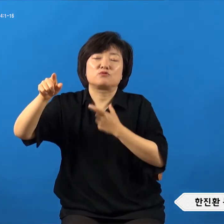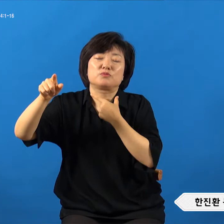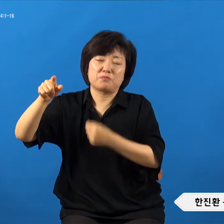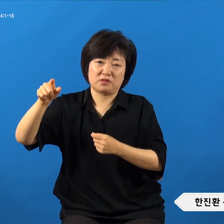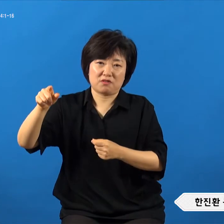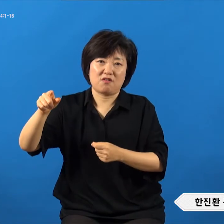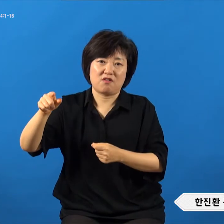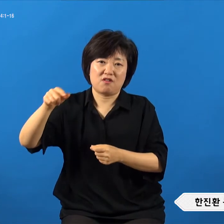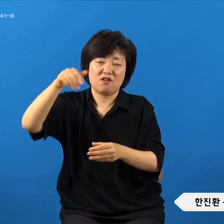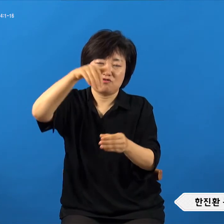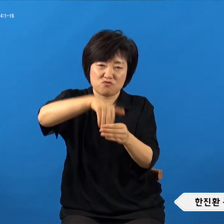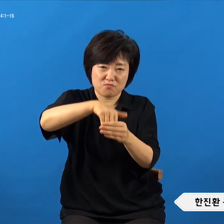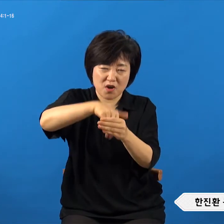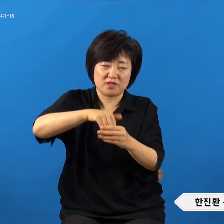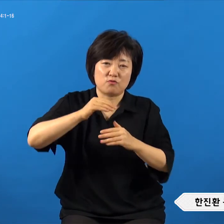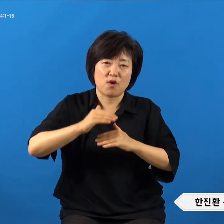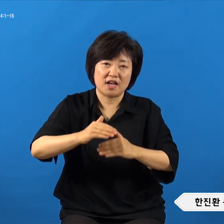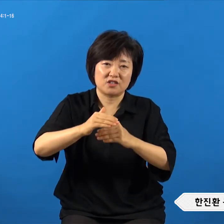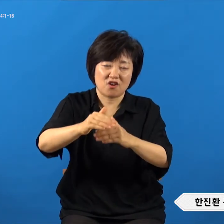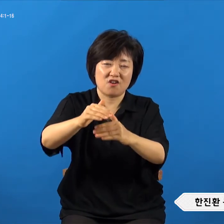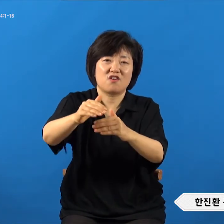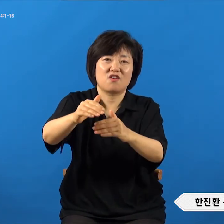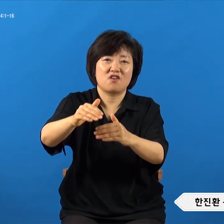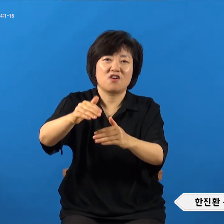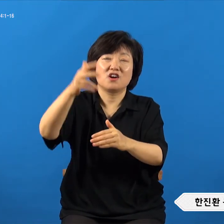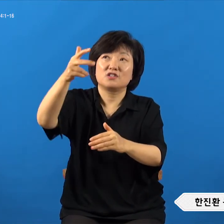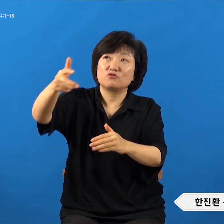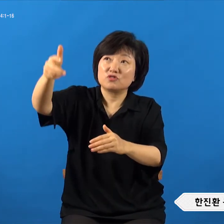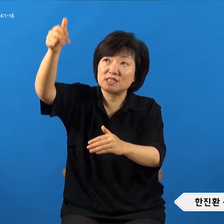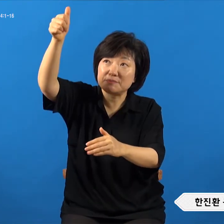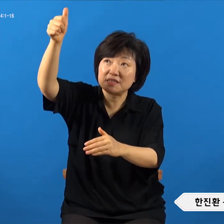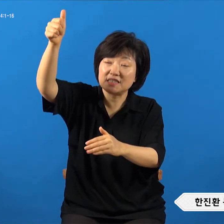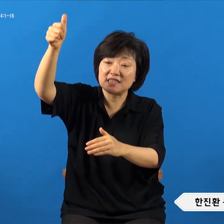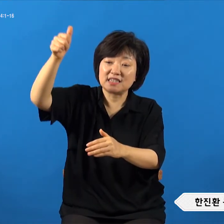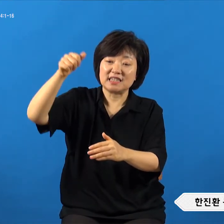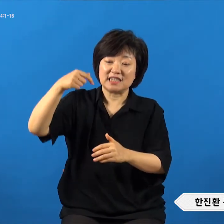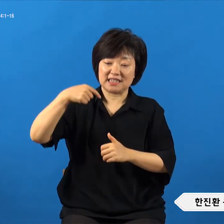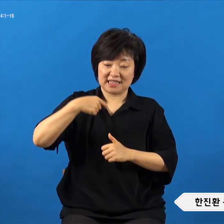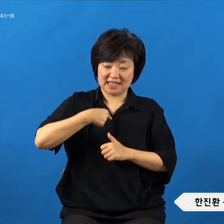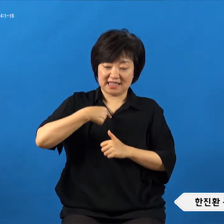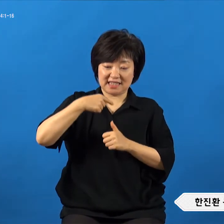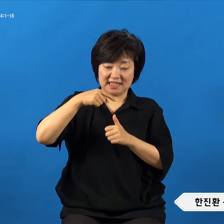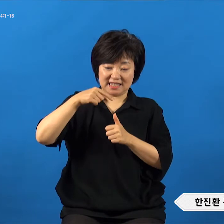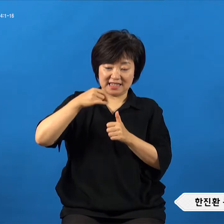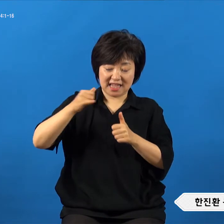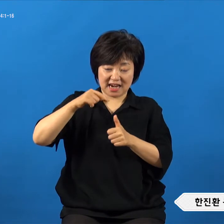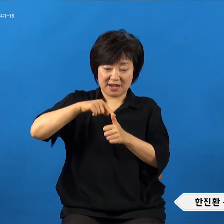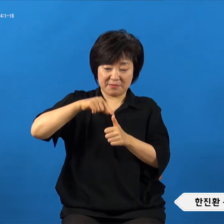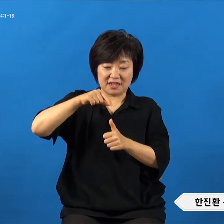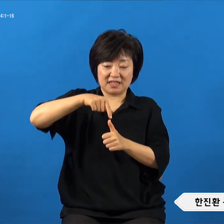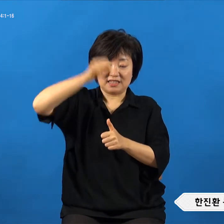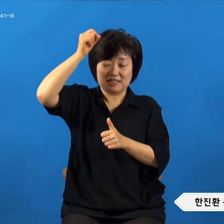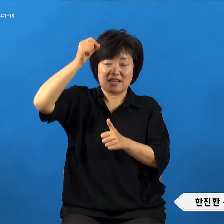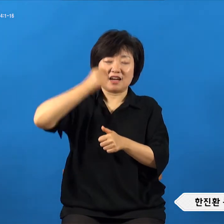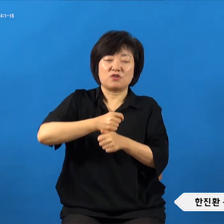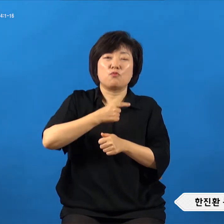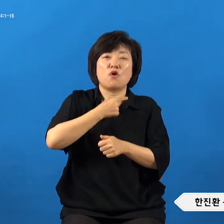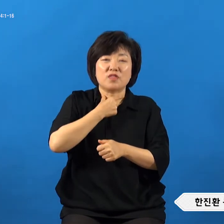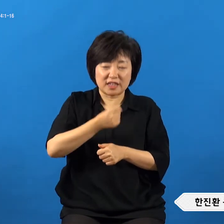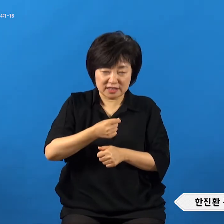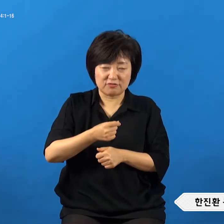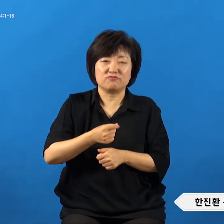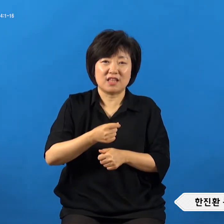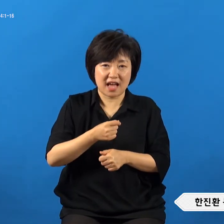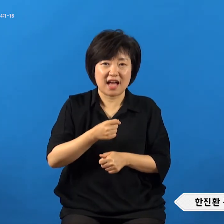한 것입니다. 투표하는 과정을 통해서 주님이 저 사람을 세우기를 원하시는구나 하고